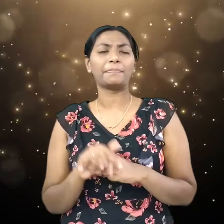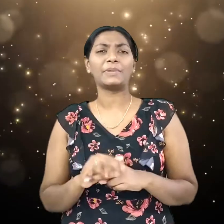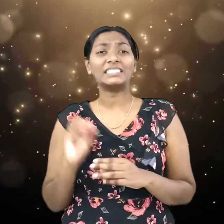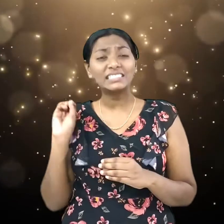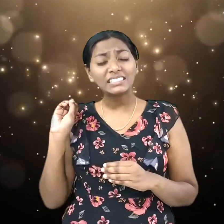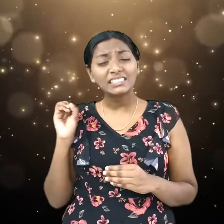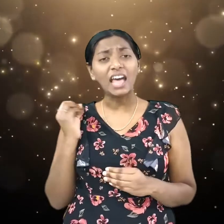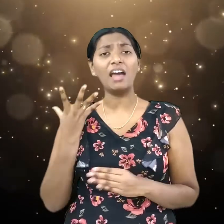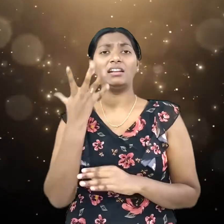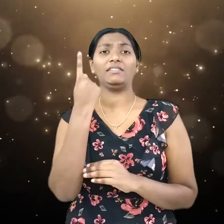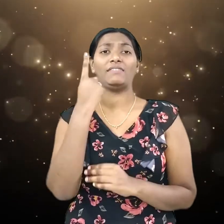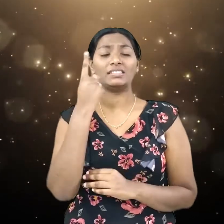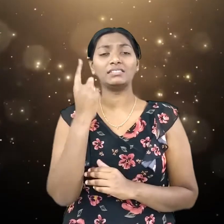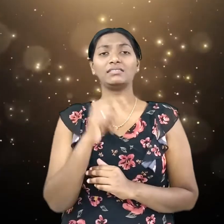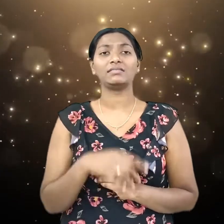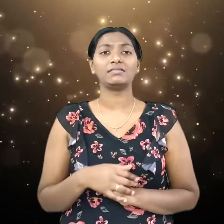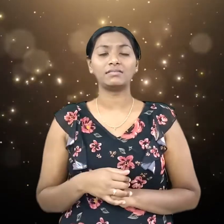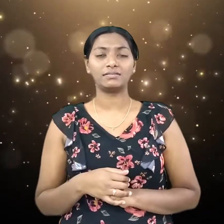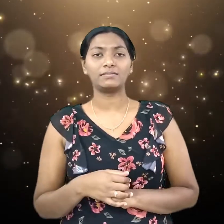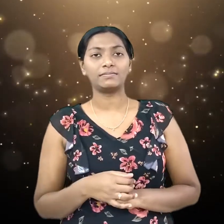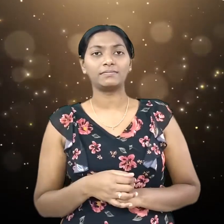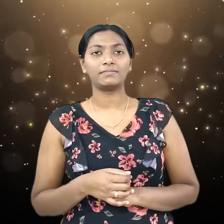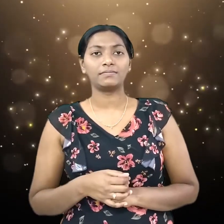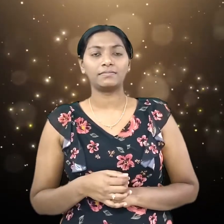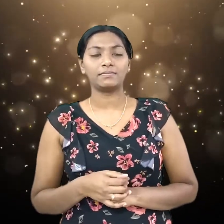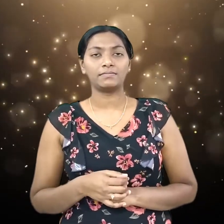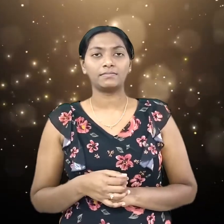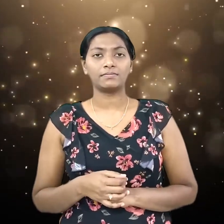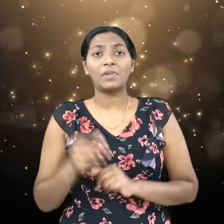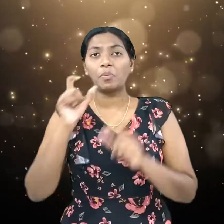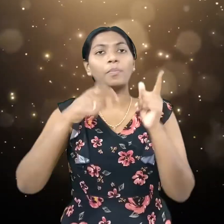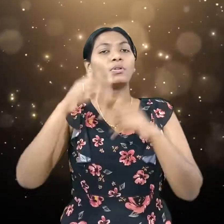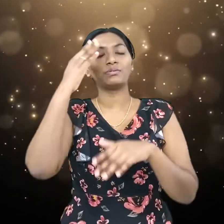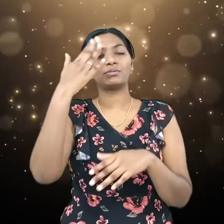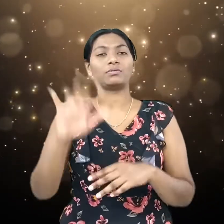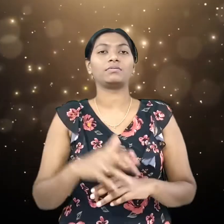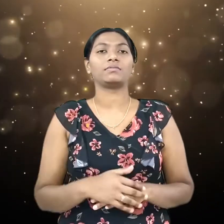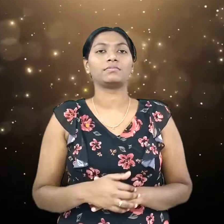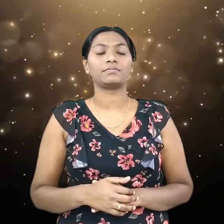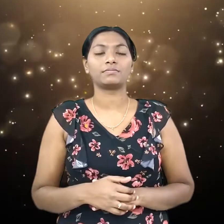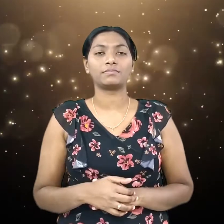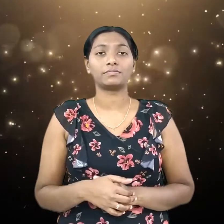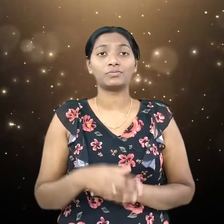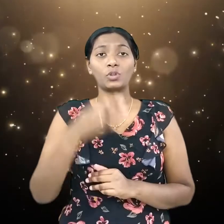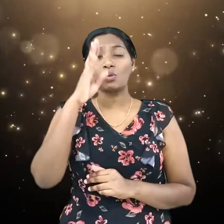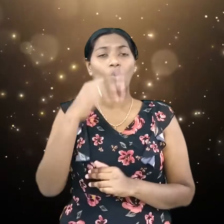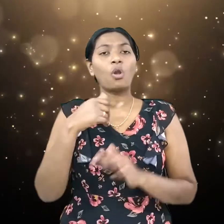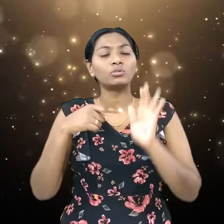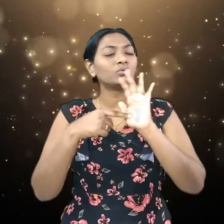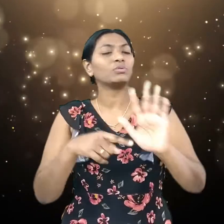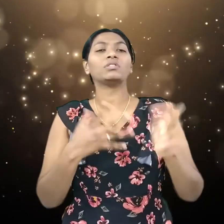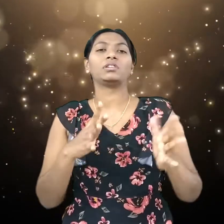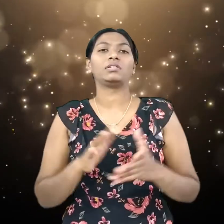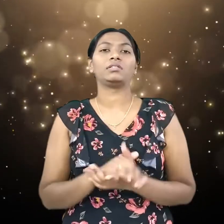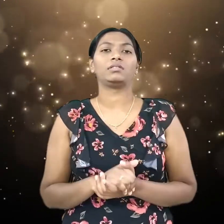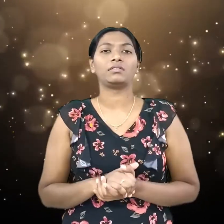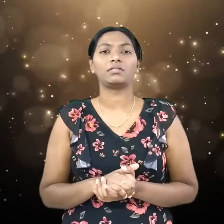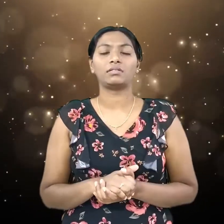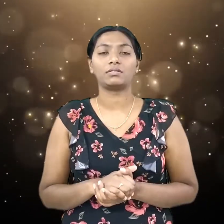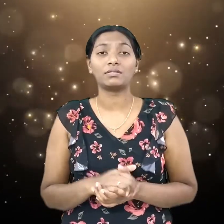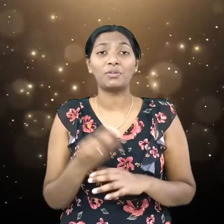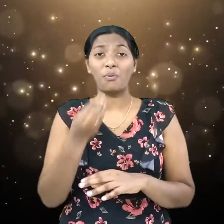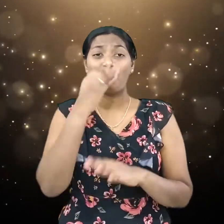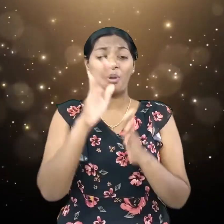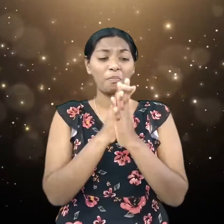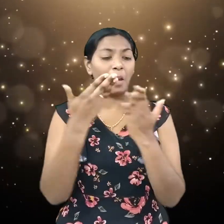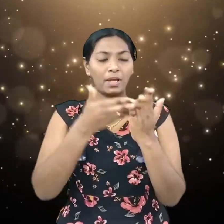पर लोगों को नहीं पता था, परमेश्वर ने दिखाया नहीं था, पुराने नियम में समझ में नहीं आया था। अब्राहम को समझ में नहीं आया, आइज़क को समझ में नहीं